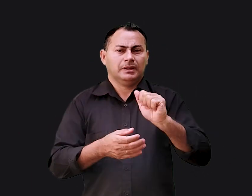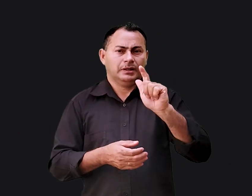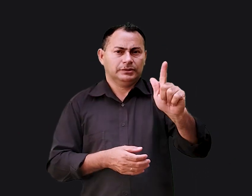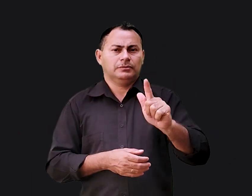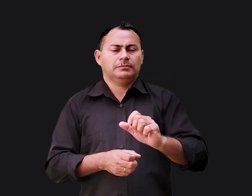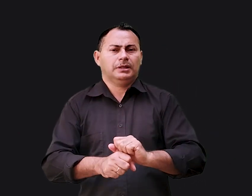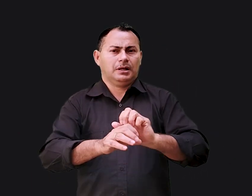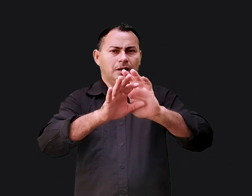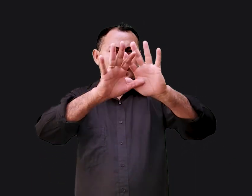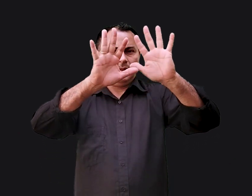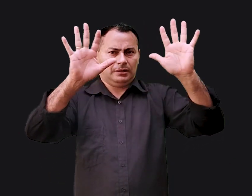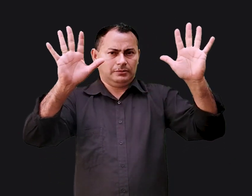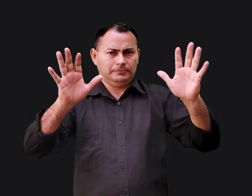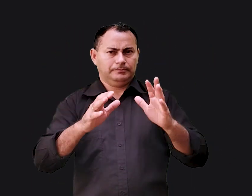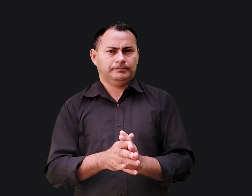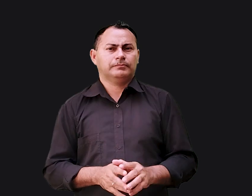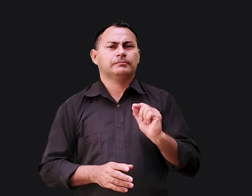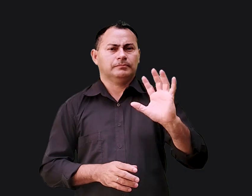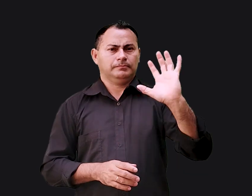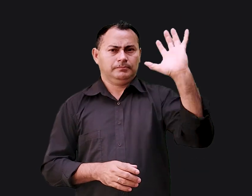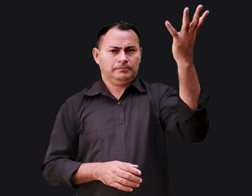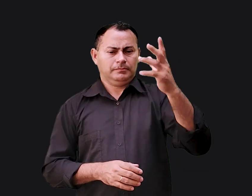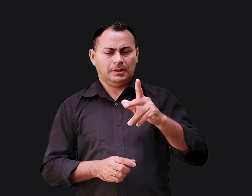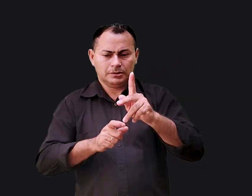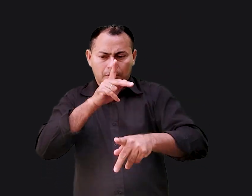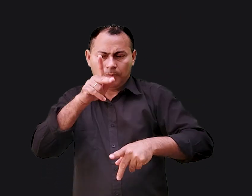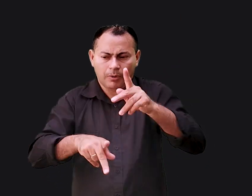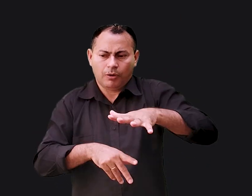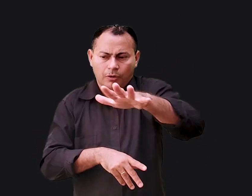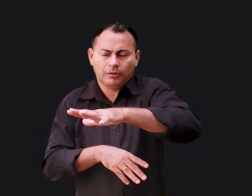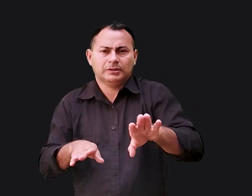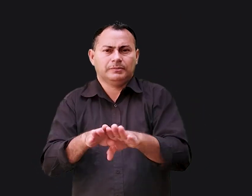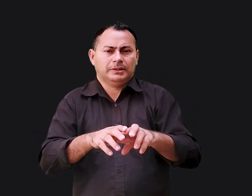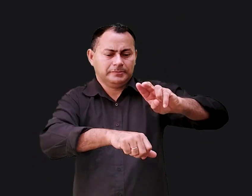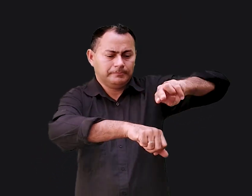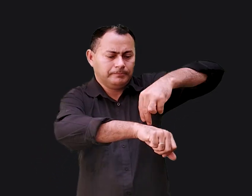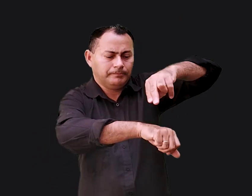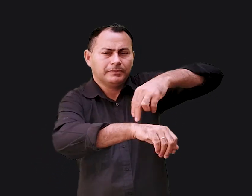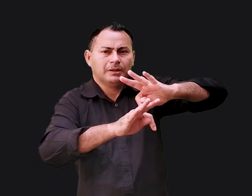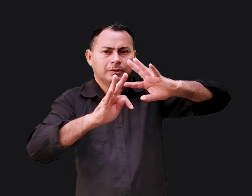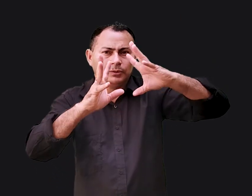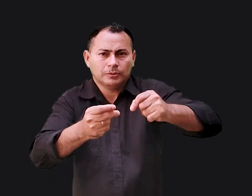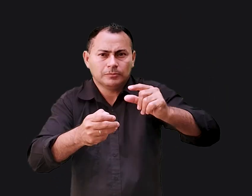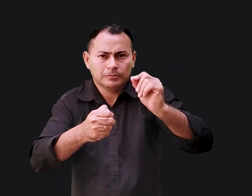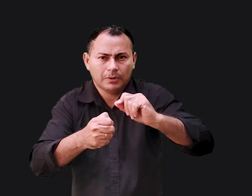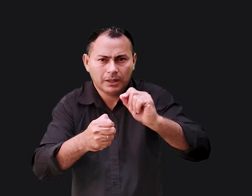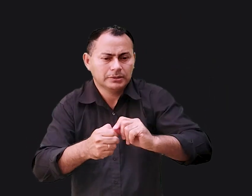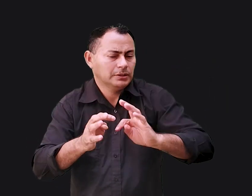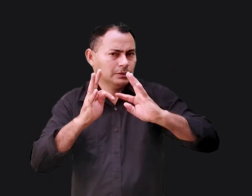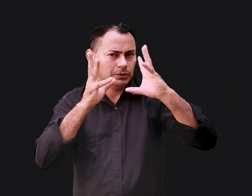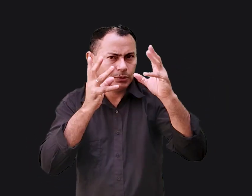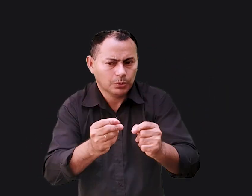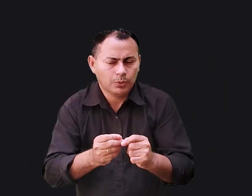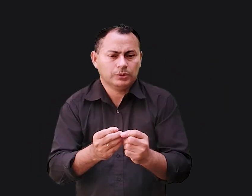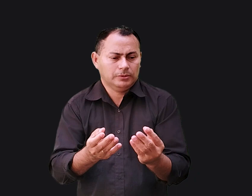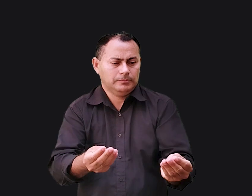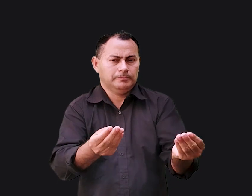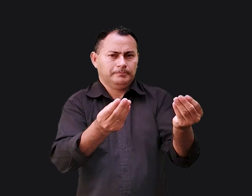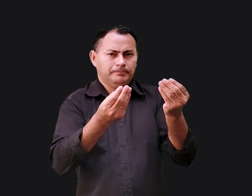Ageu deixou bem claro. É o que acontece com este povo e com esta nação. Tudo o que fazem, tudo o que me oferecem